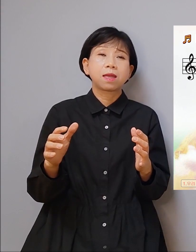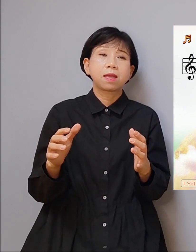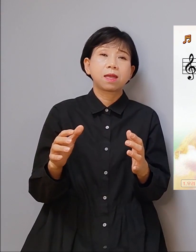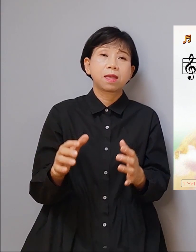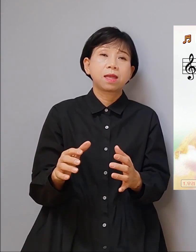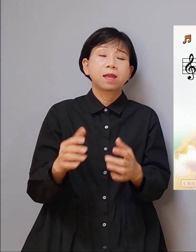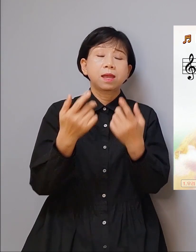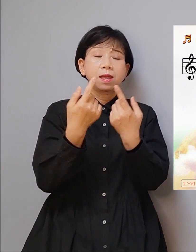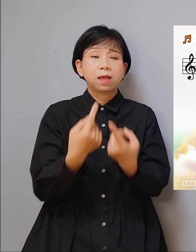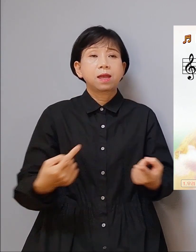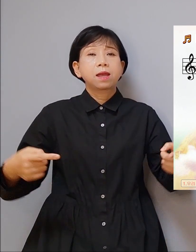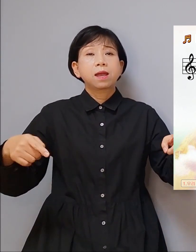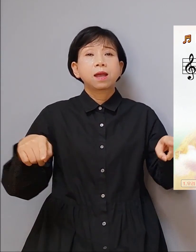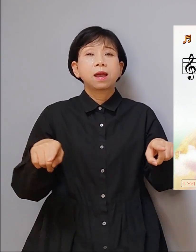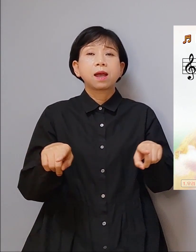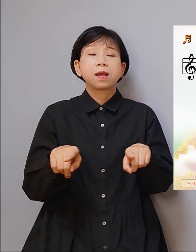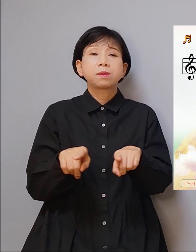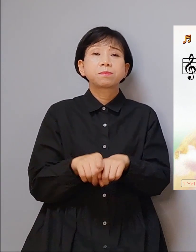모였네.